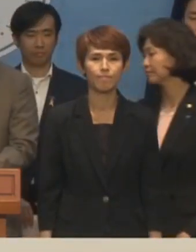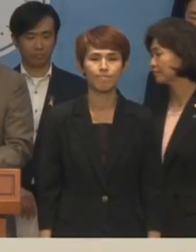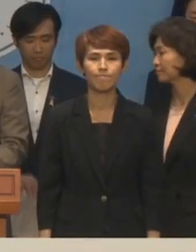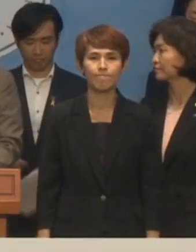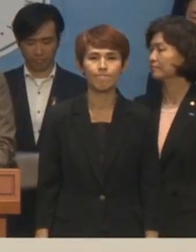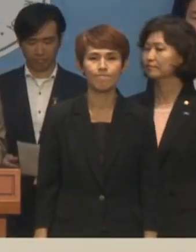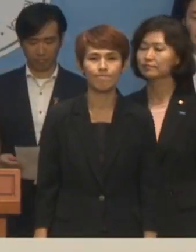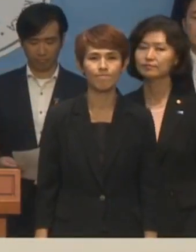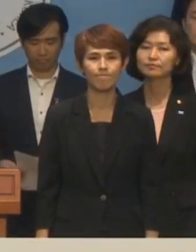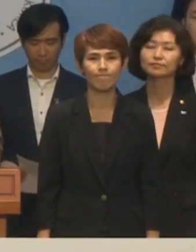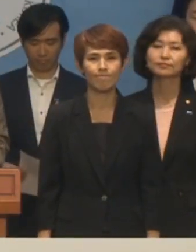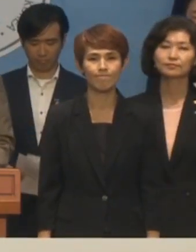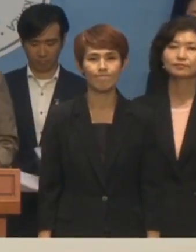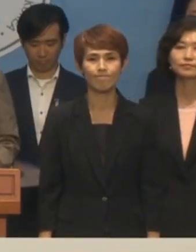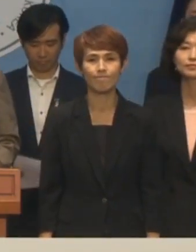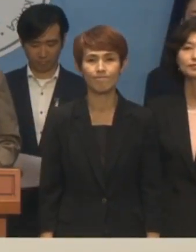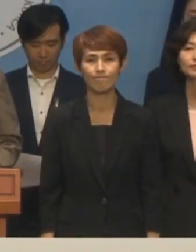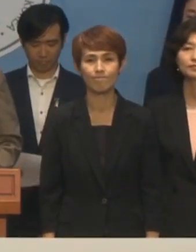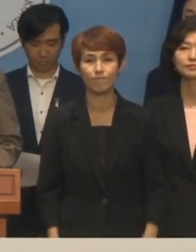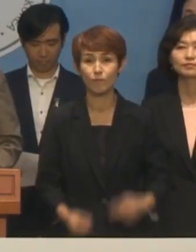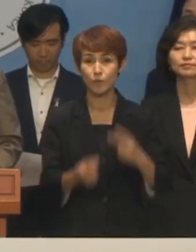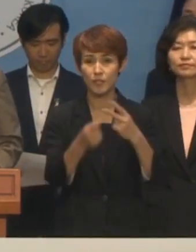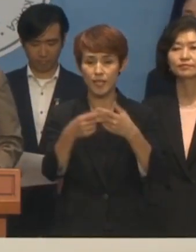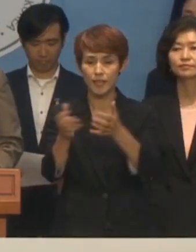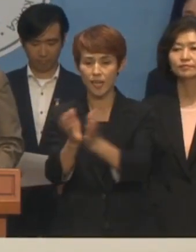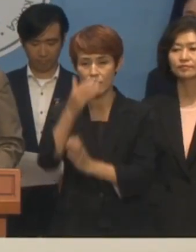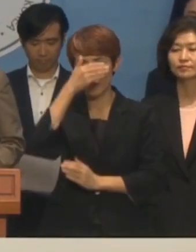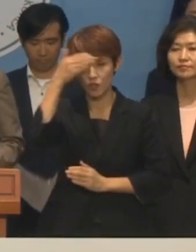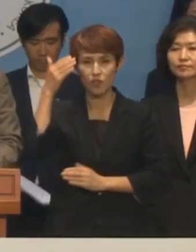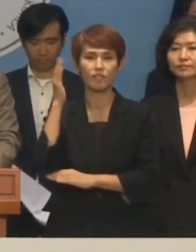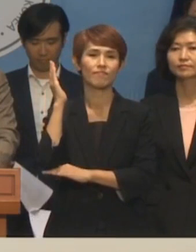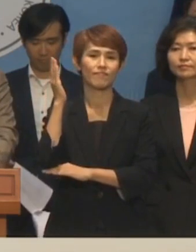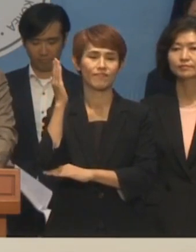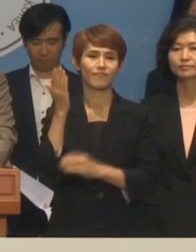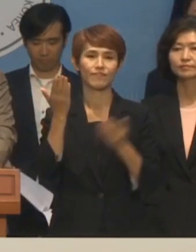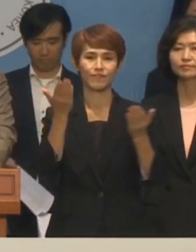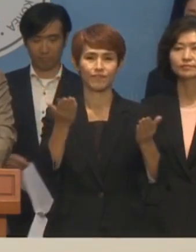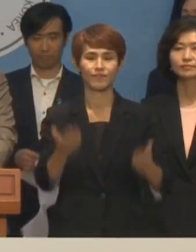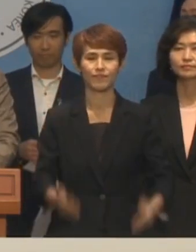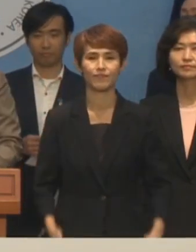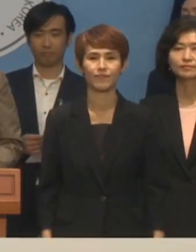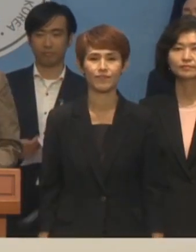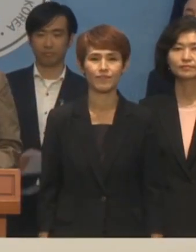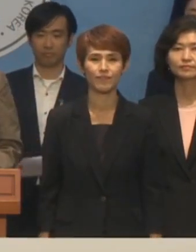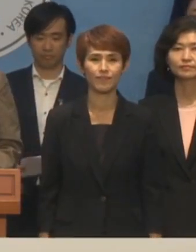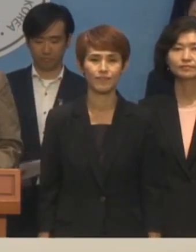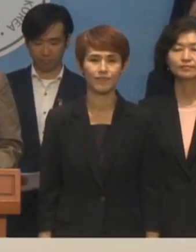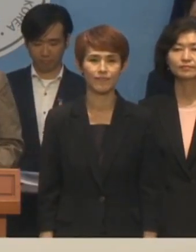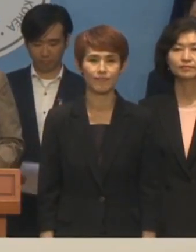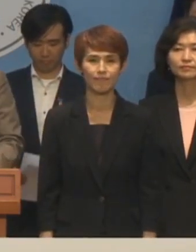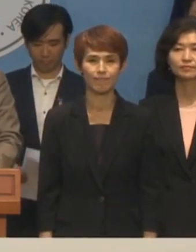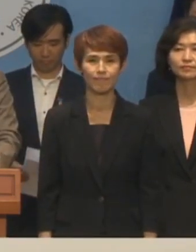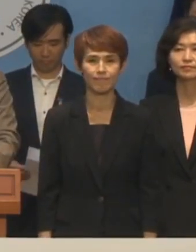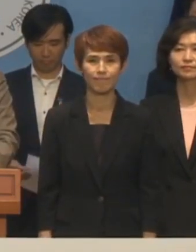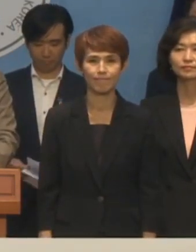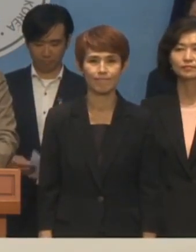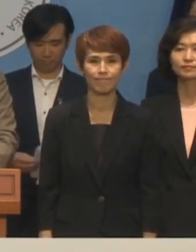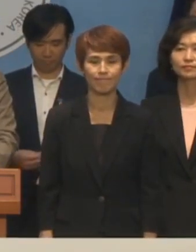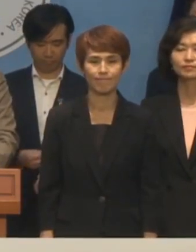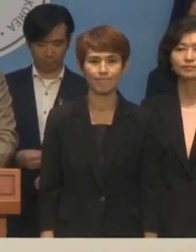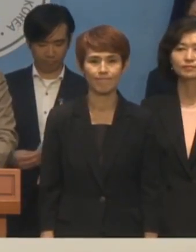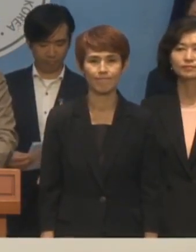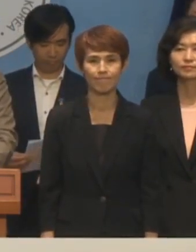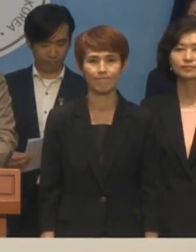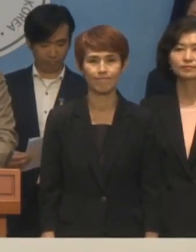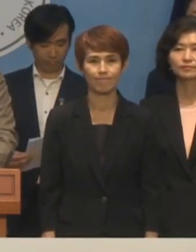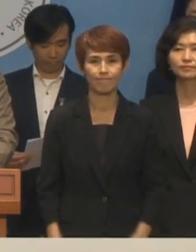네, 감사합니다. 두 번째로 각 당 청년 발언입니다. 사회자가 소속 정당과 성함 소개는 생략하고요. 발언